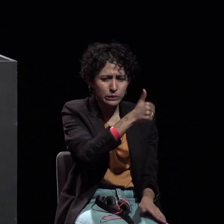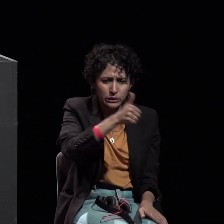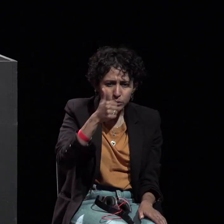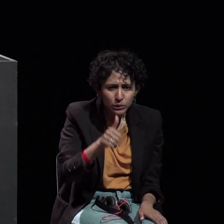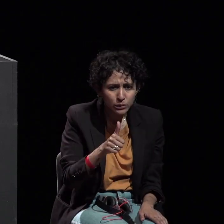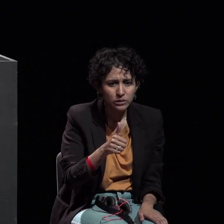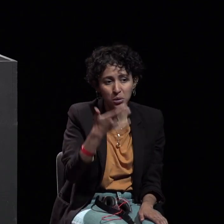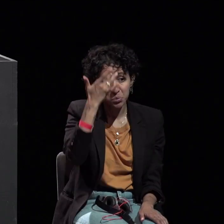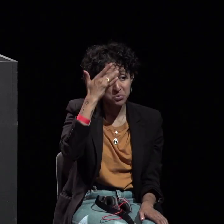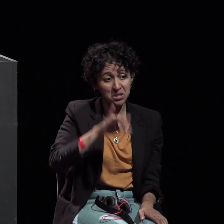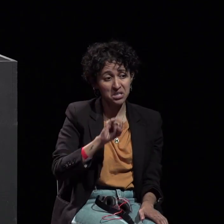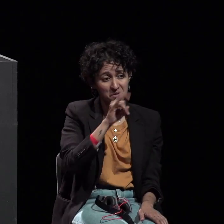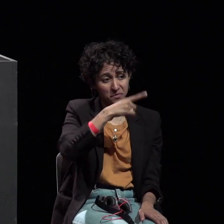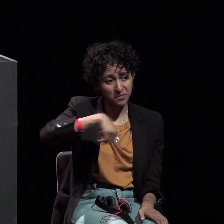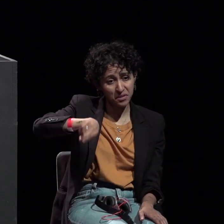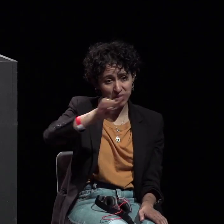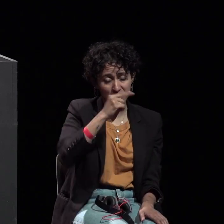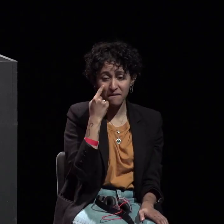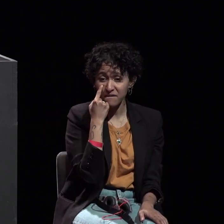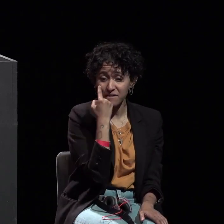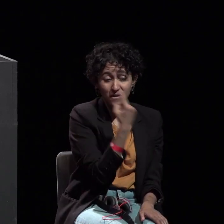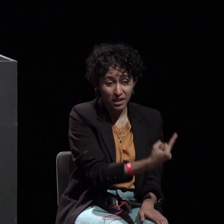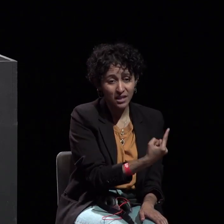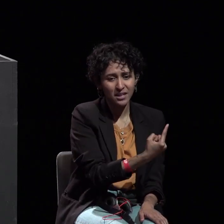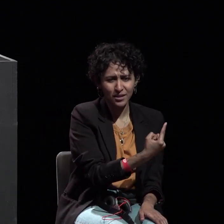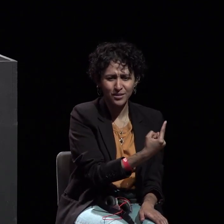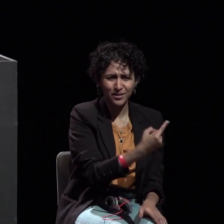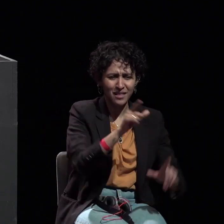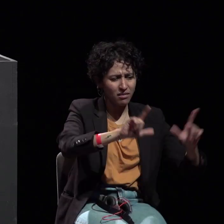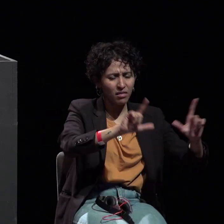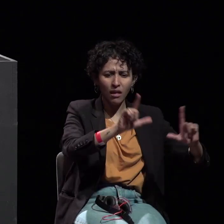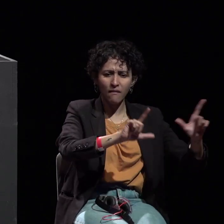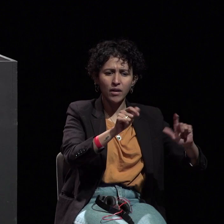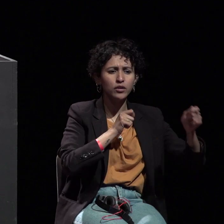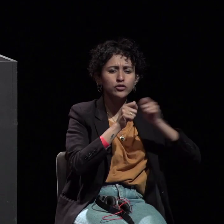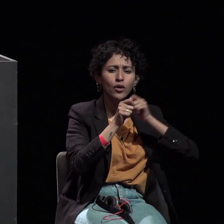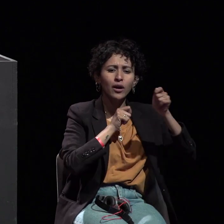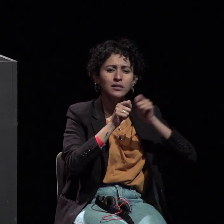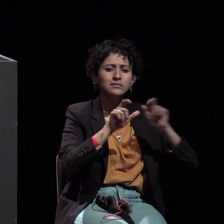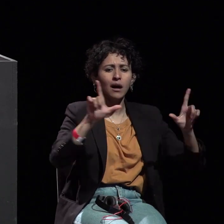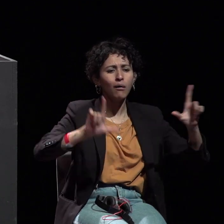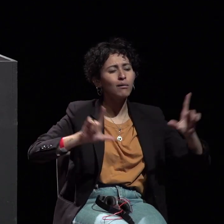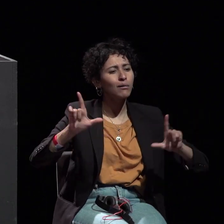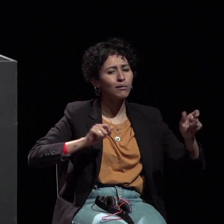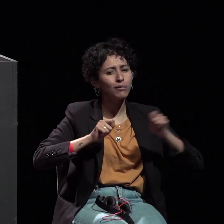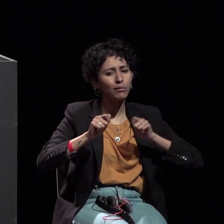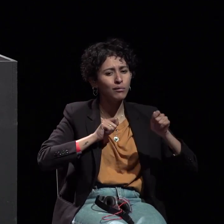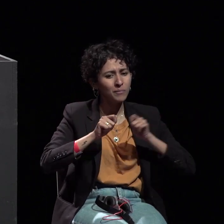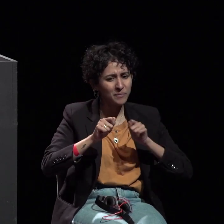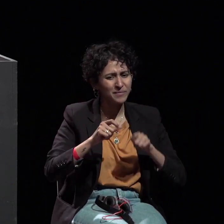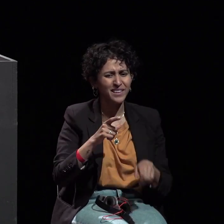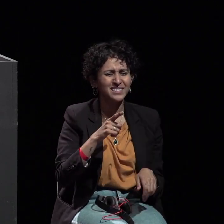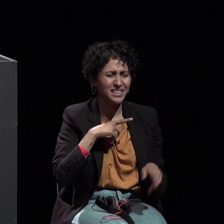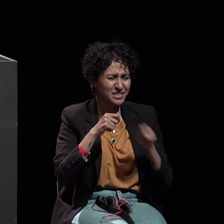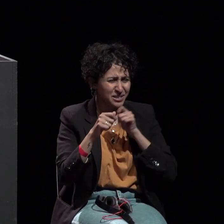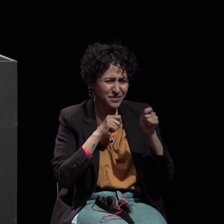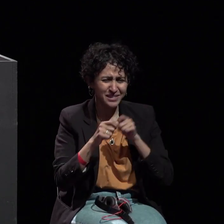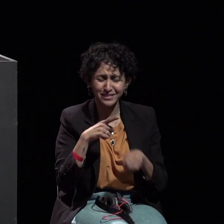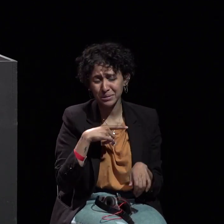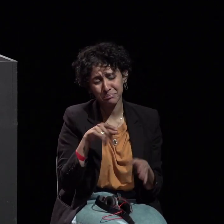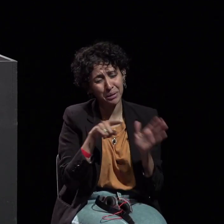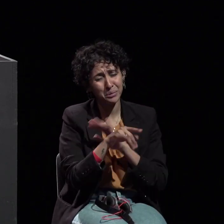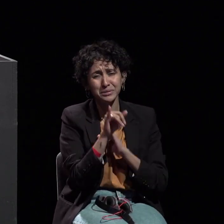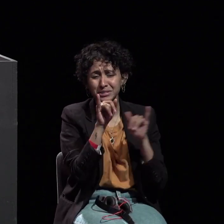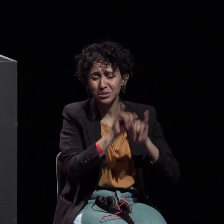eu não sei se vocês assistiram o Jornal Nacional. Colegas de profissão costumam fazer perguntas idiotas, e a moça começou